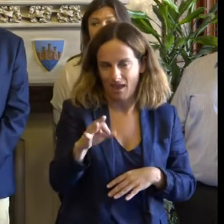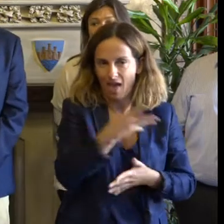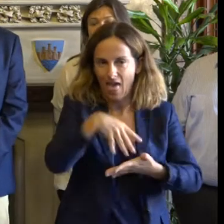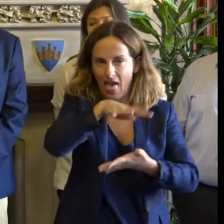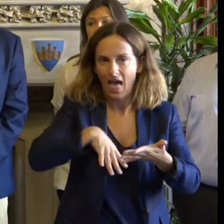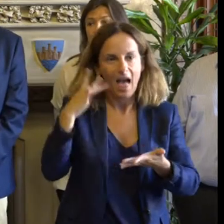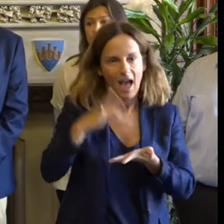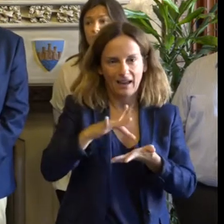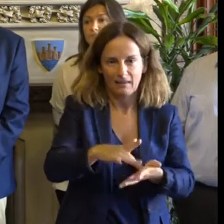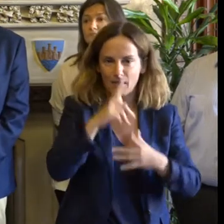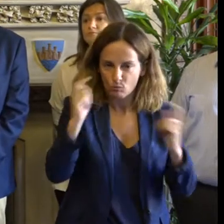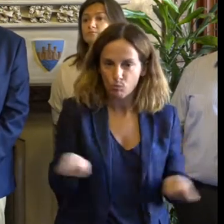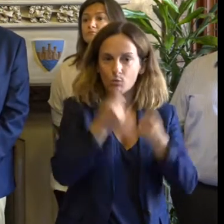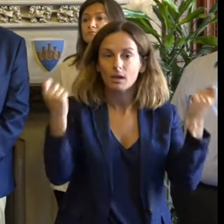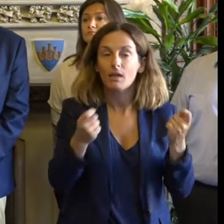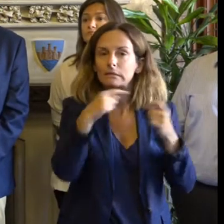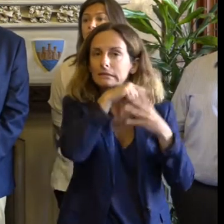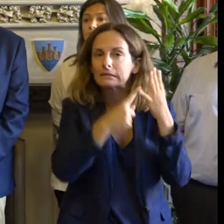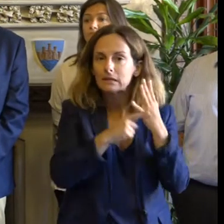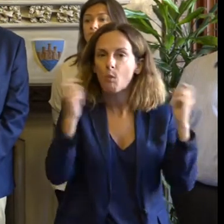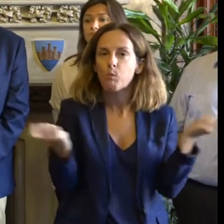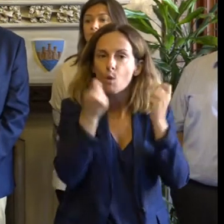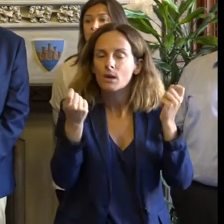transparent o, el que és el mateix, més propera a la gent.